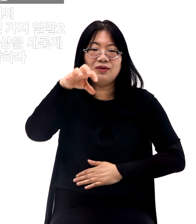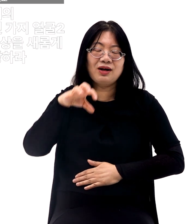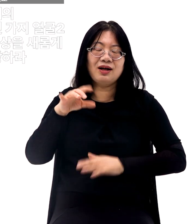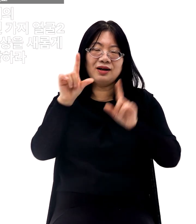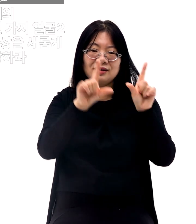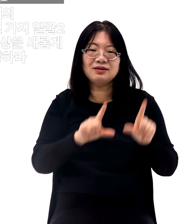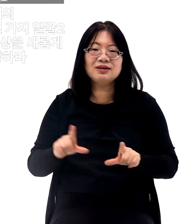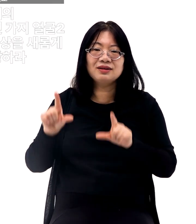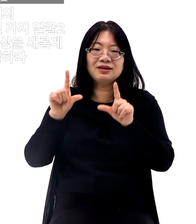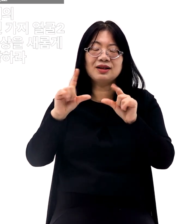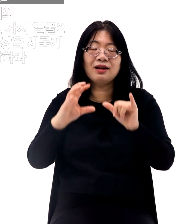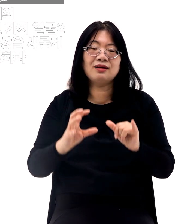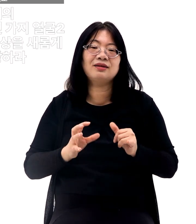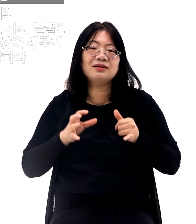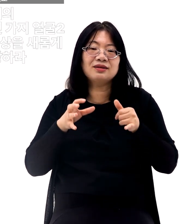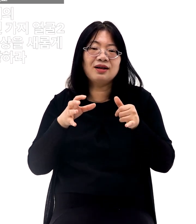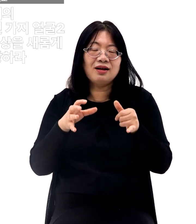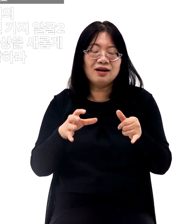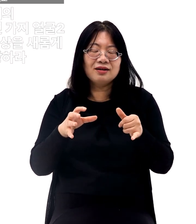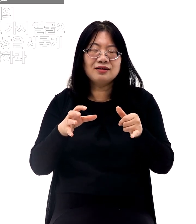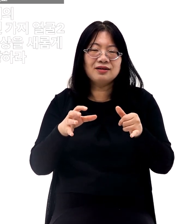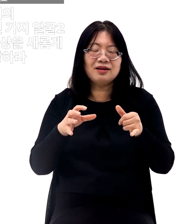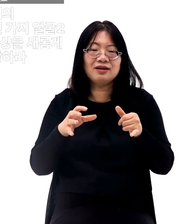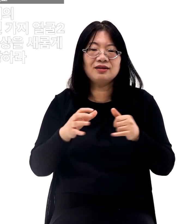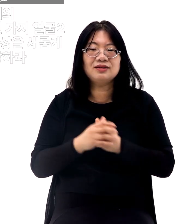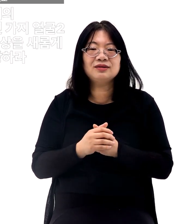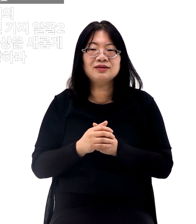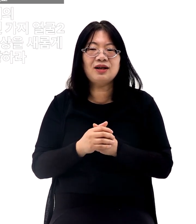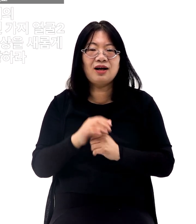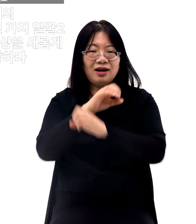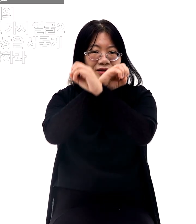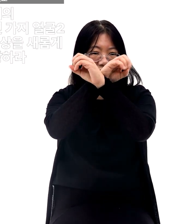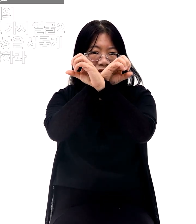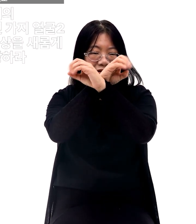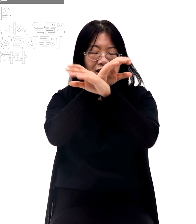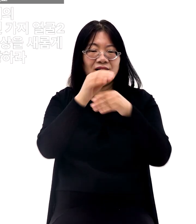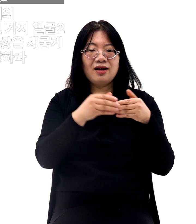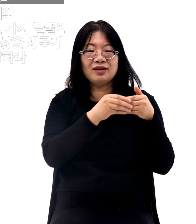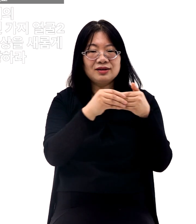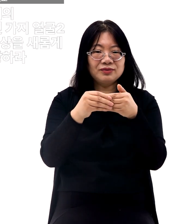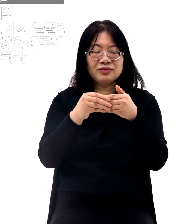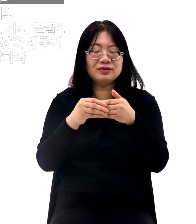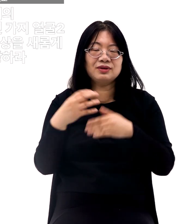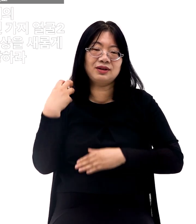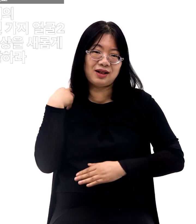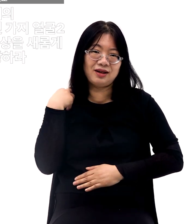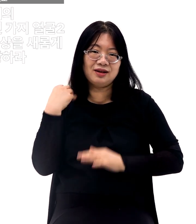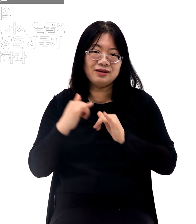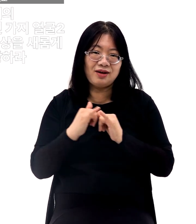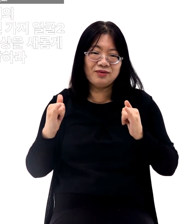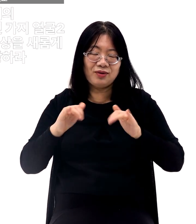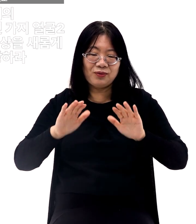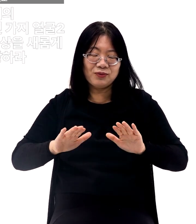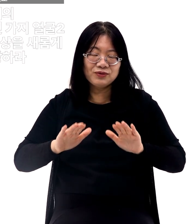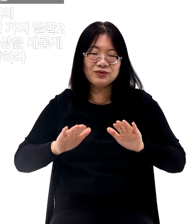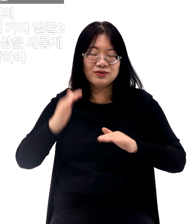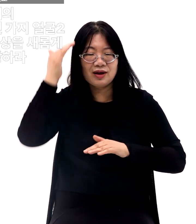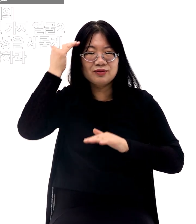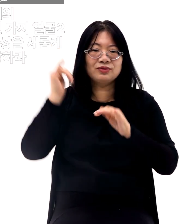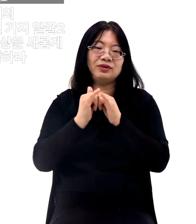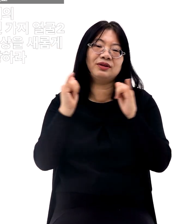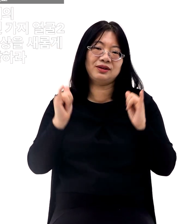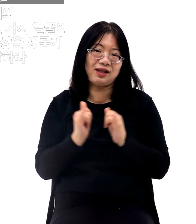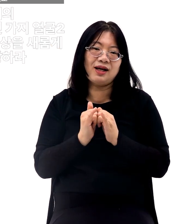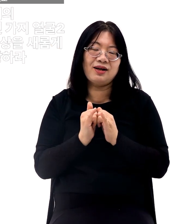삶의 세상의 등대와 이정표 역할을 하는 분들이 오늘 한국 사회에